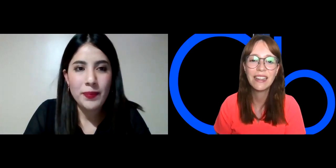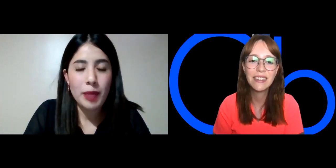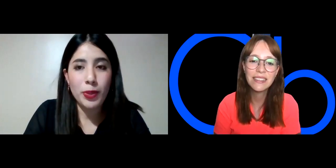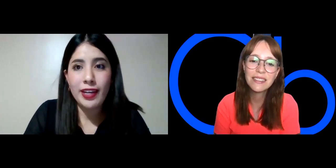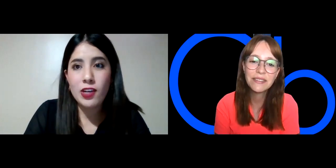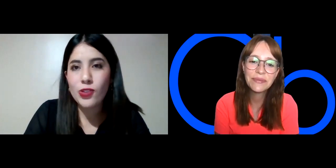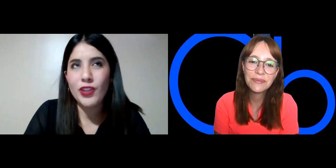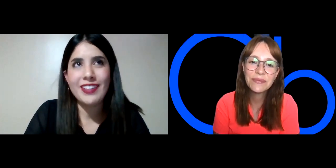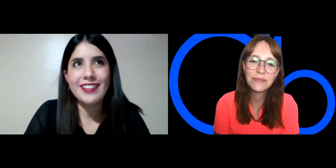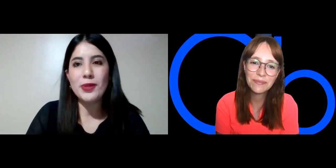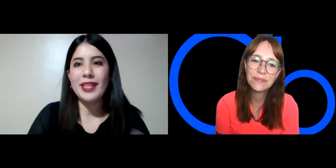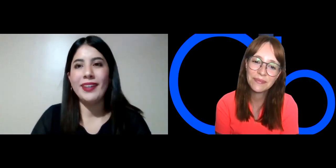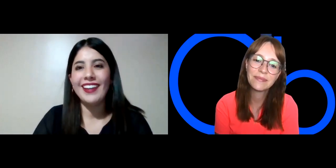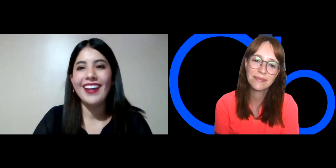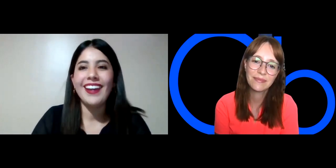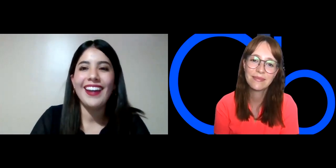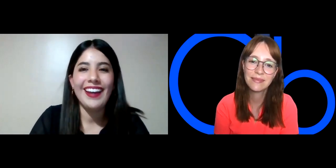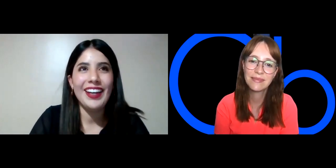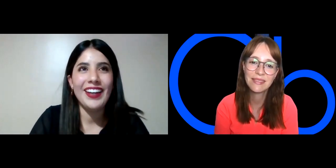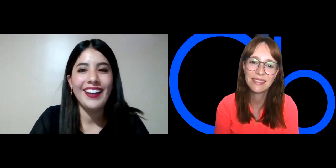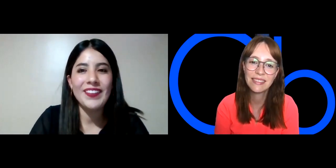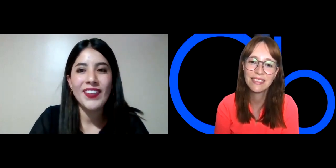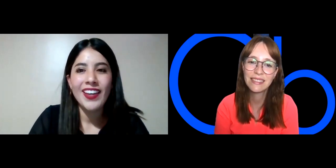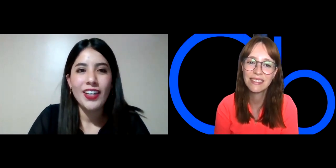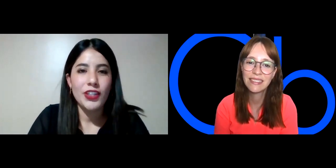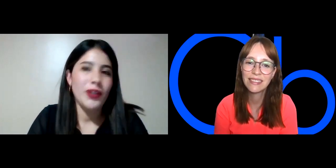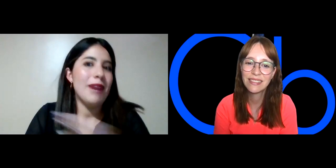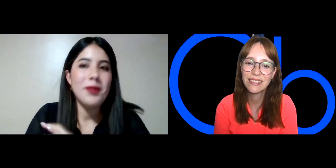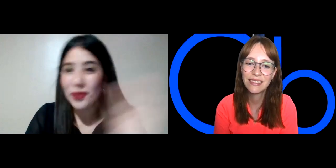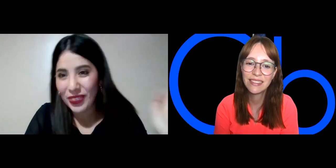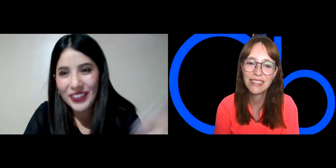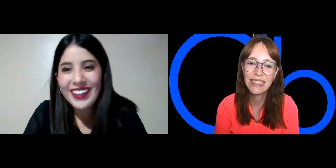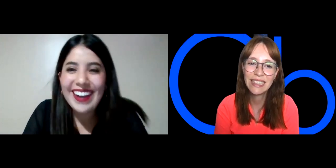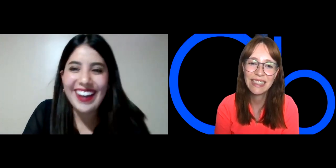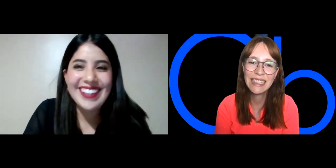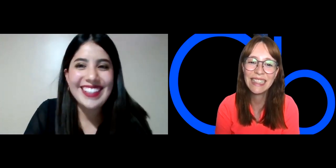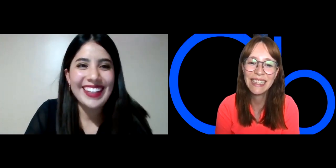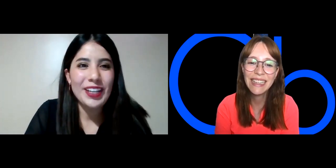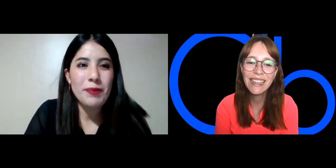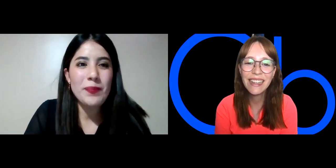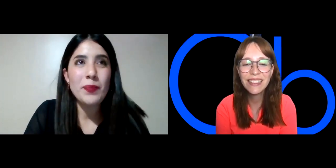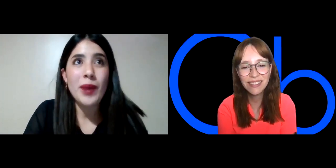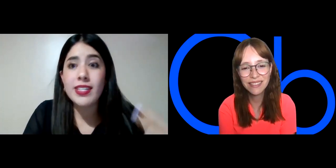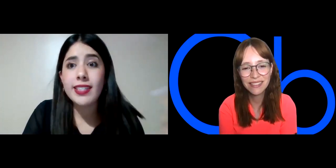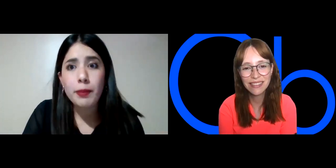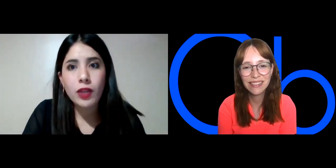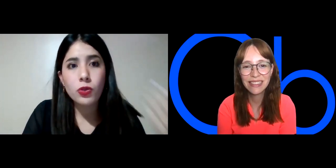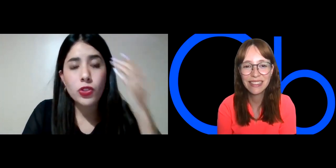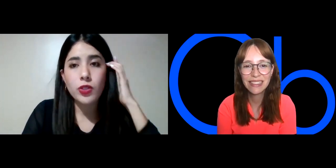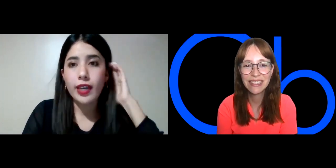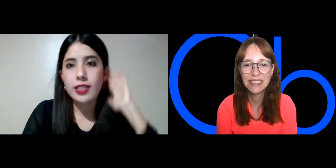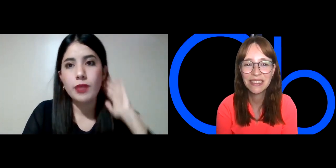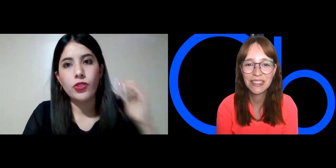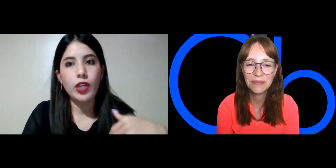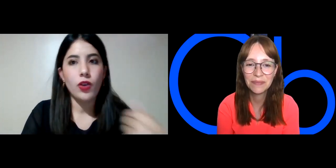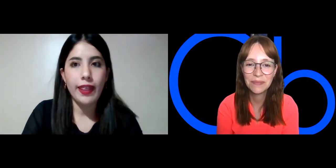que aporte la inclusión. Sí, justamente yo que hablo un montón, a veces también justo eso